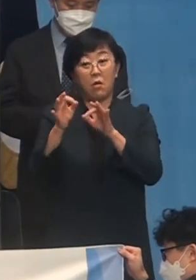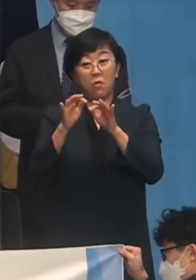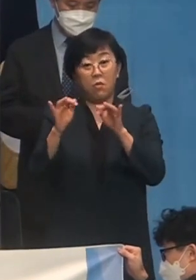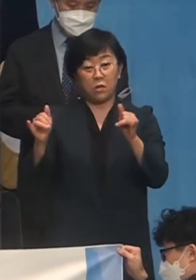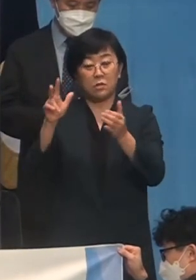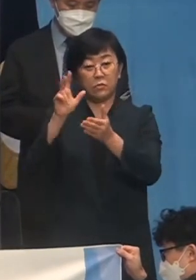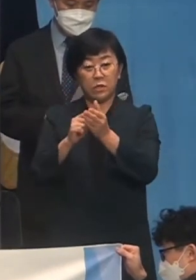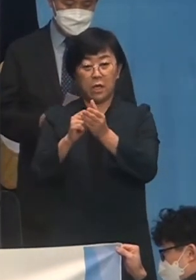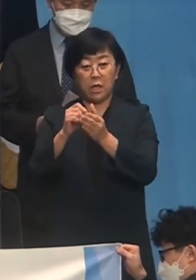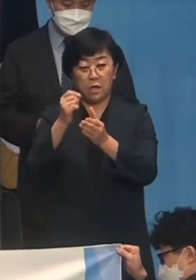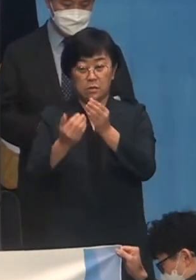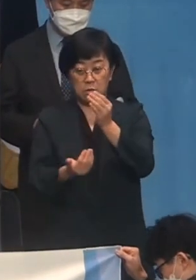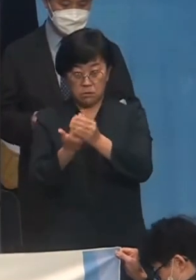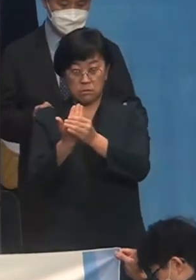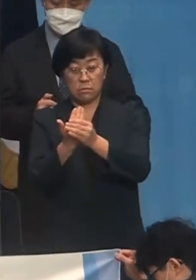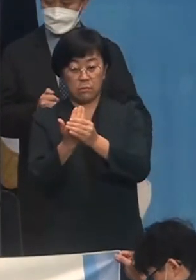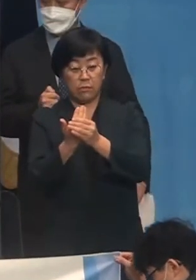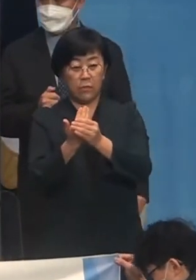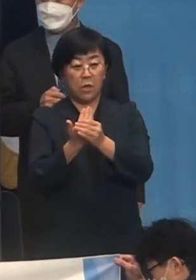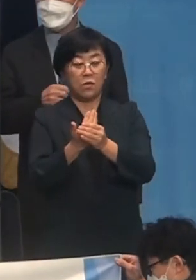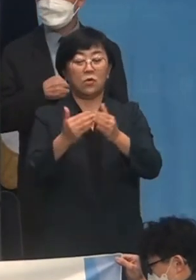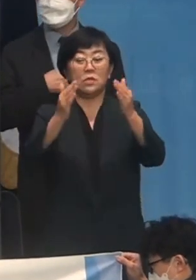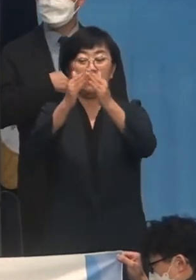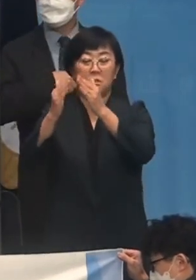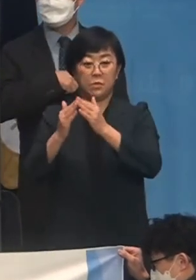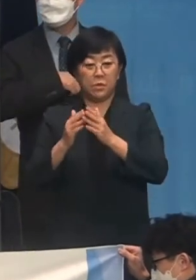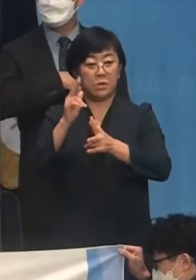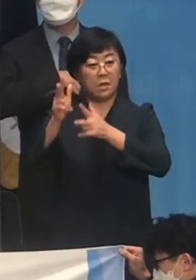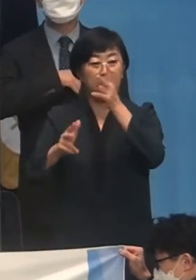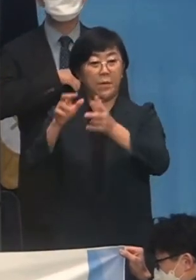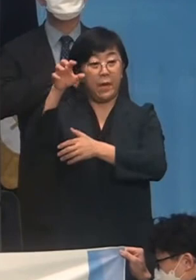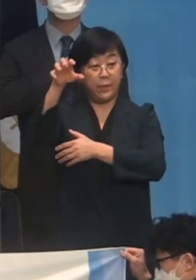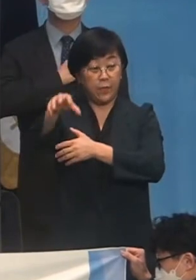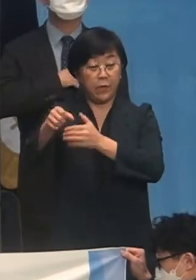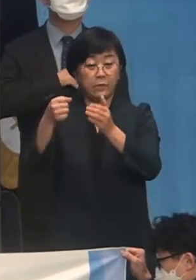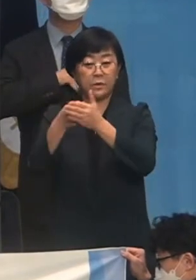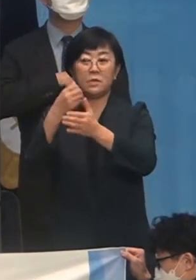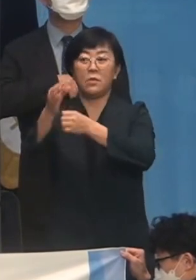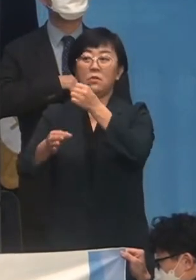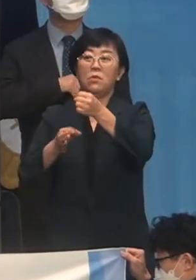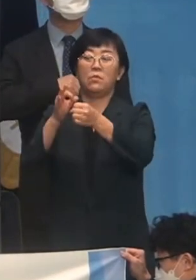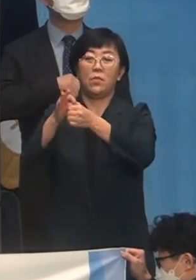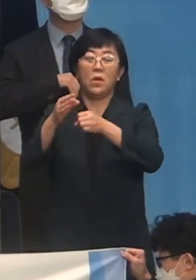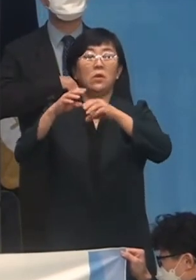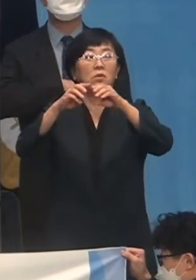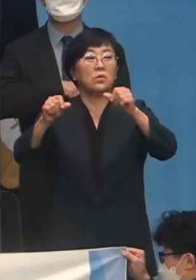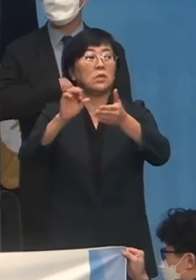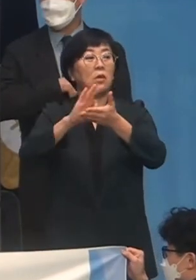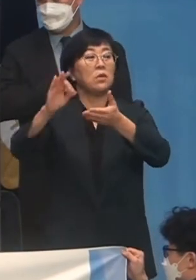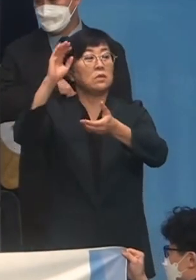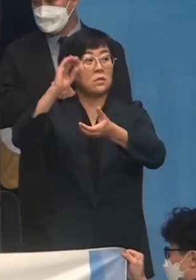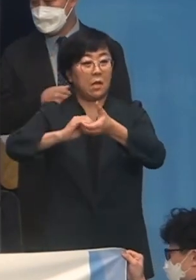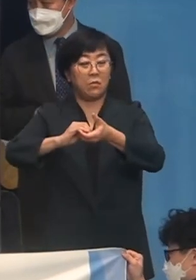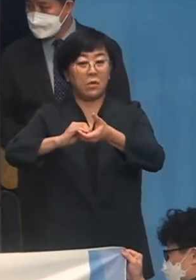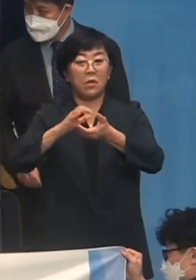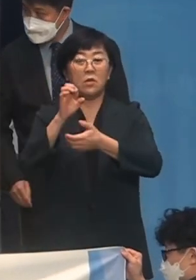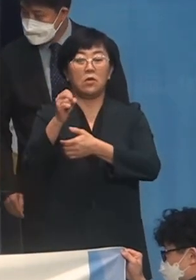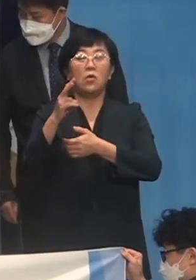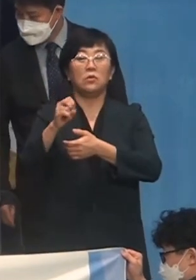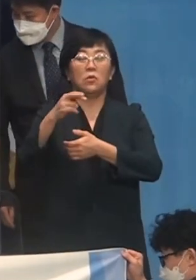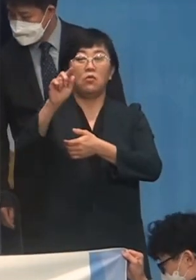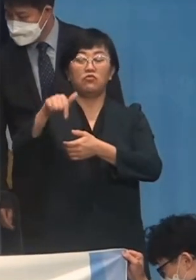있고 주는 개발사업 예정구역 지정으로 지난 10년간 토지 사용이 제한된